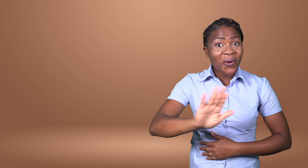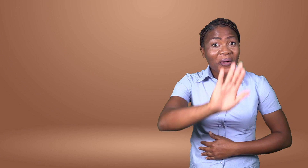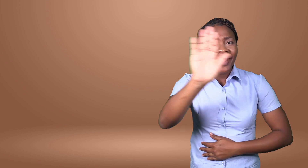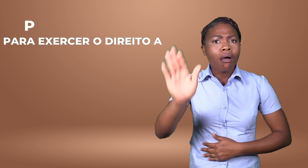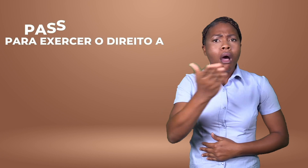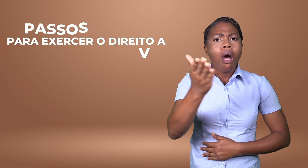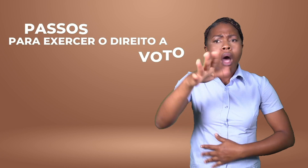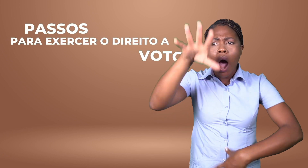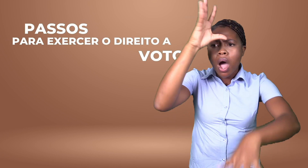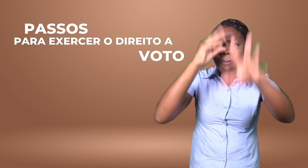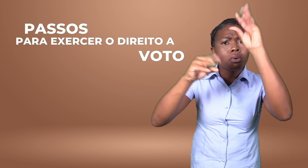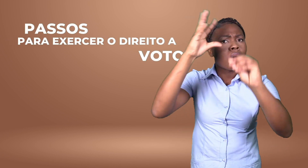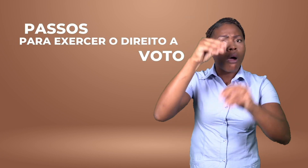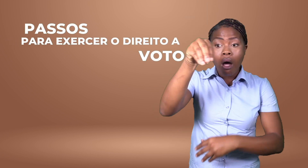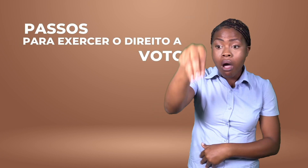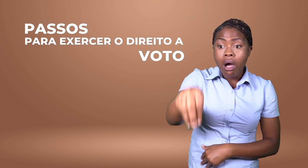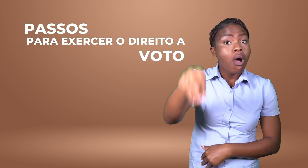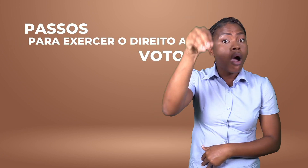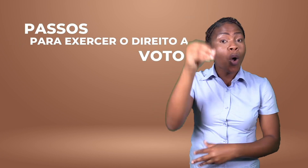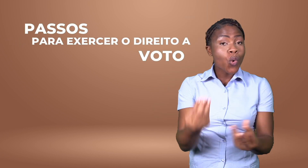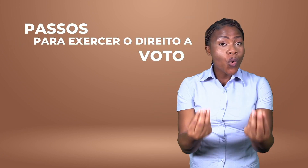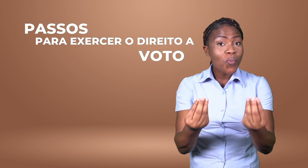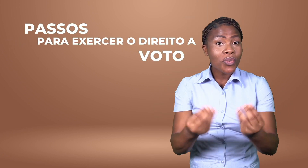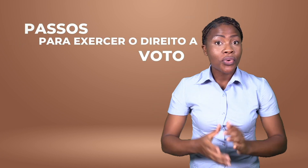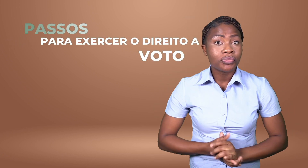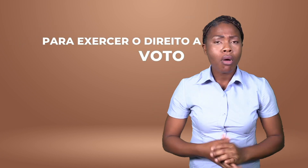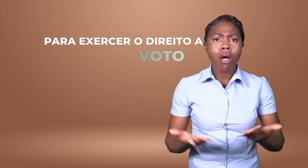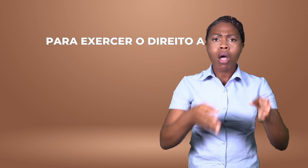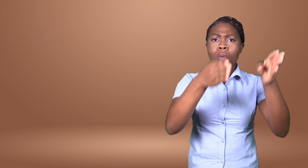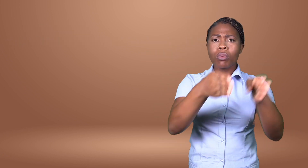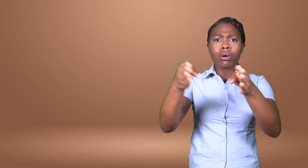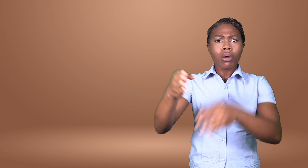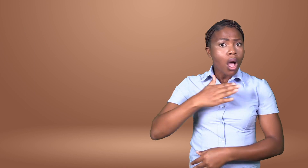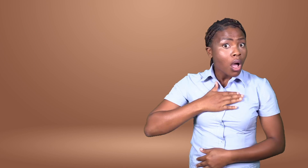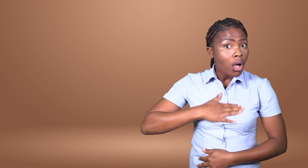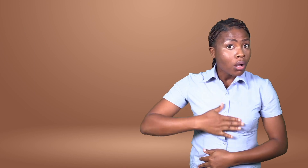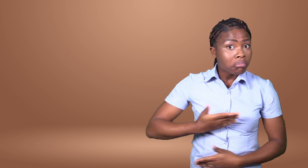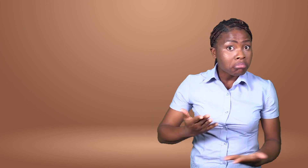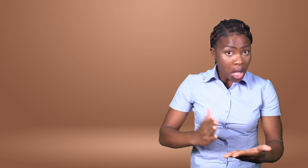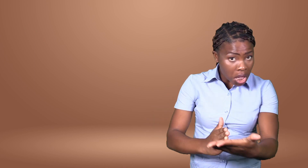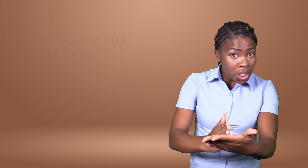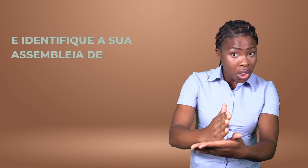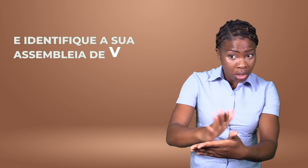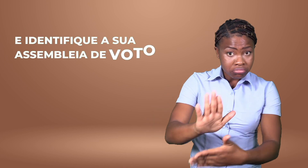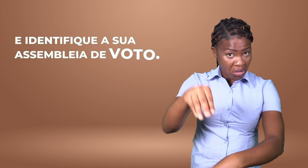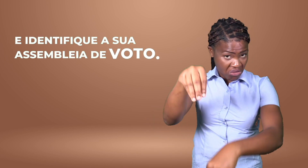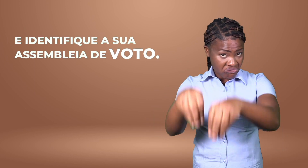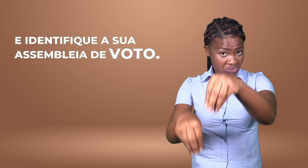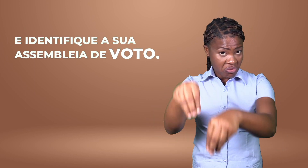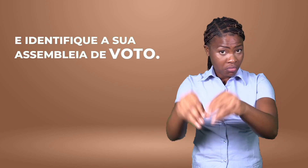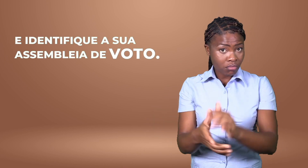Olá! Para exercer o seu direito ao voto, só precisa de seguir os passos. Dirija-se ao local onde se recenseou